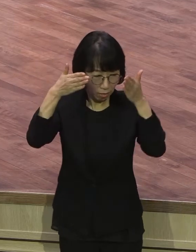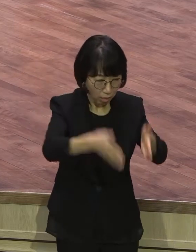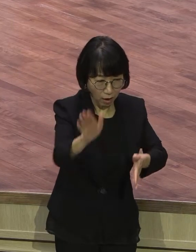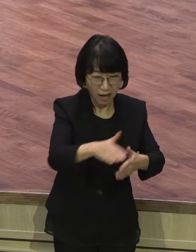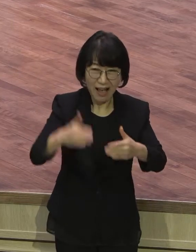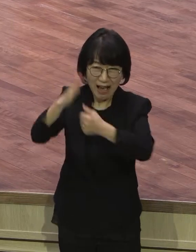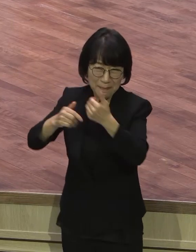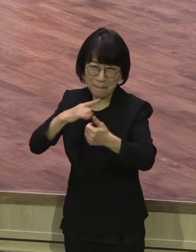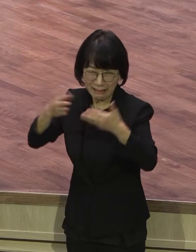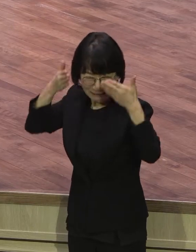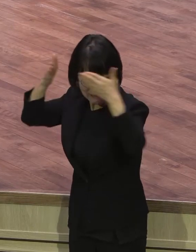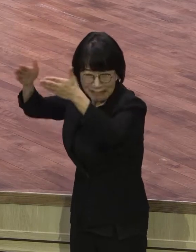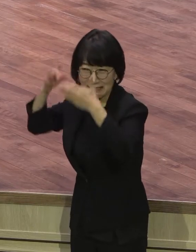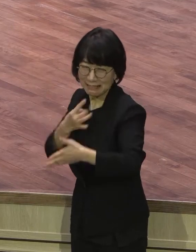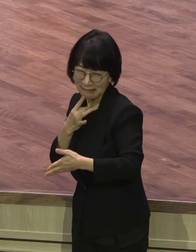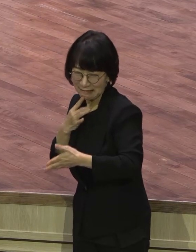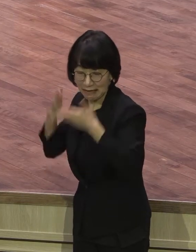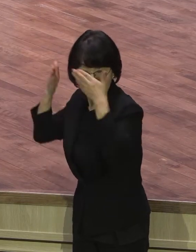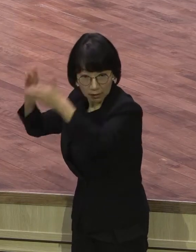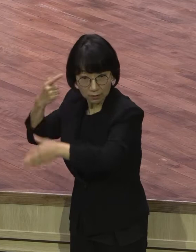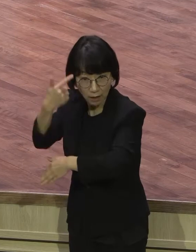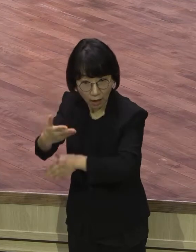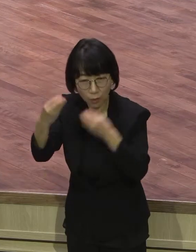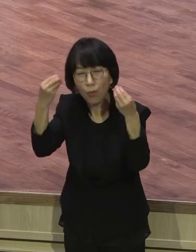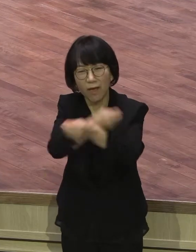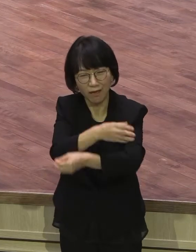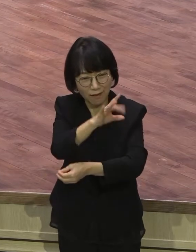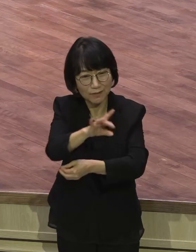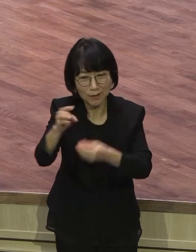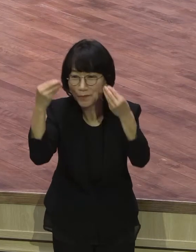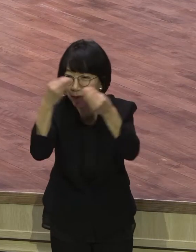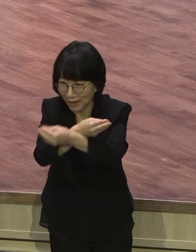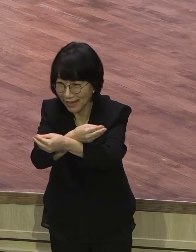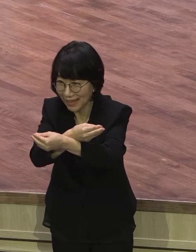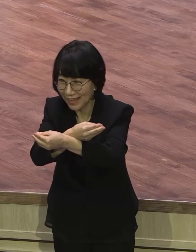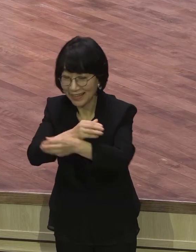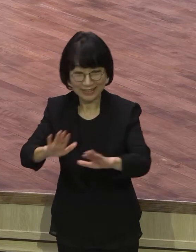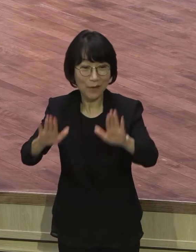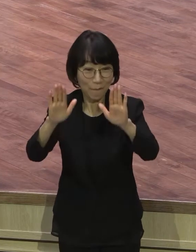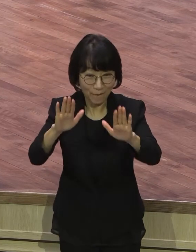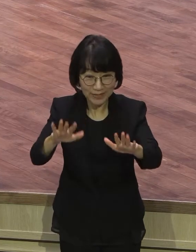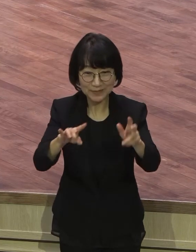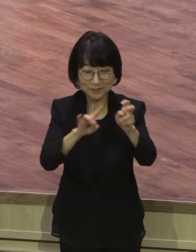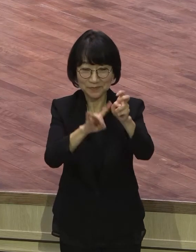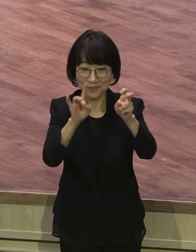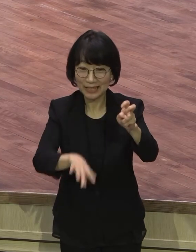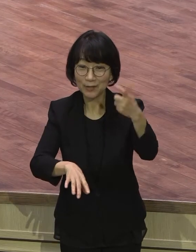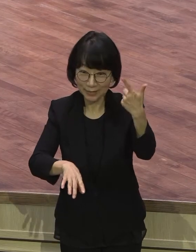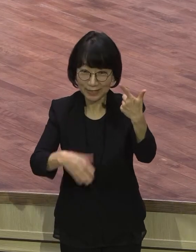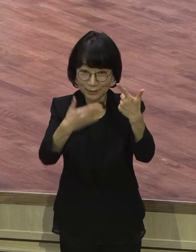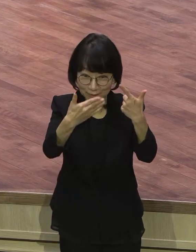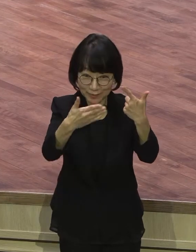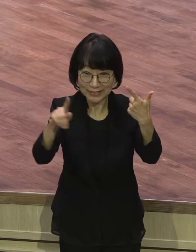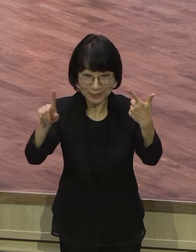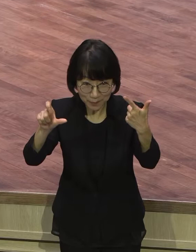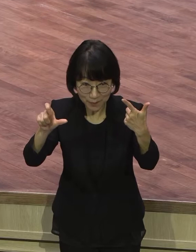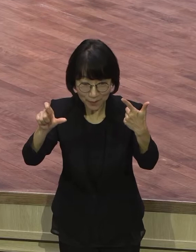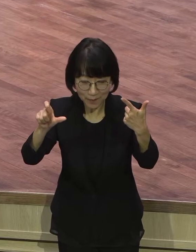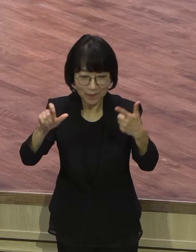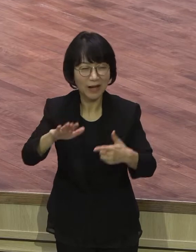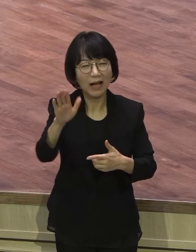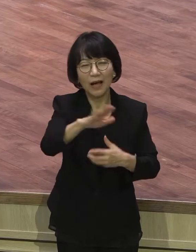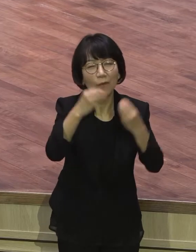그렇게 오해할 수 있는데 예수님은 오늘 본문을 통해서 하나님의 나라와 그 일을 먼저